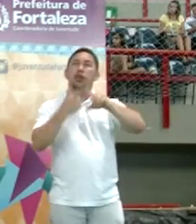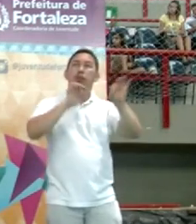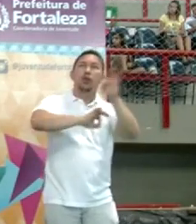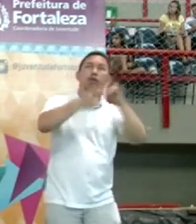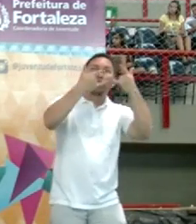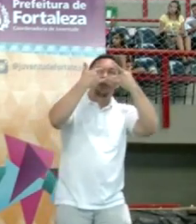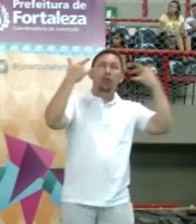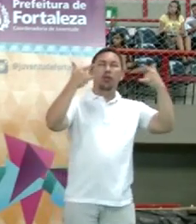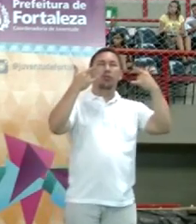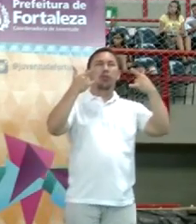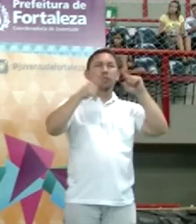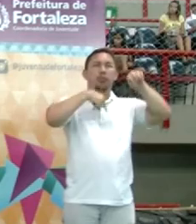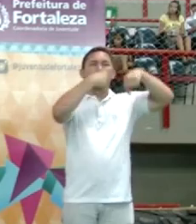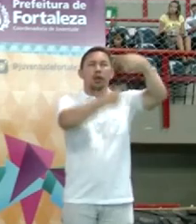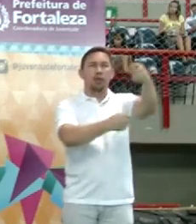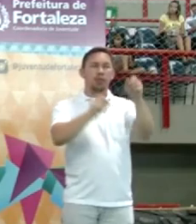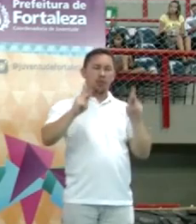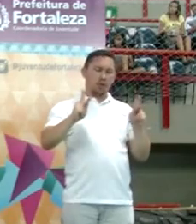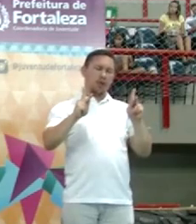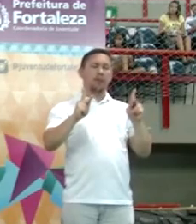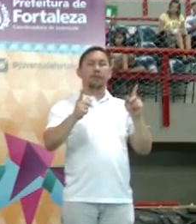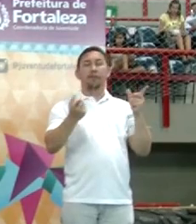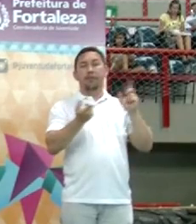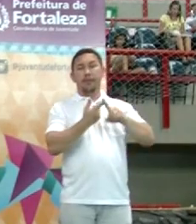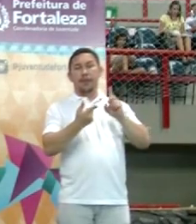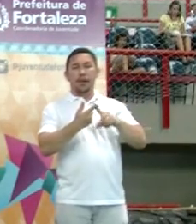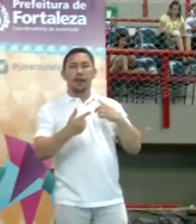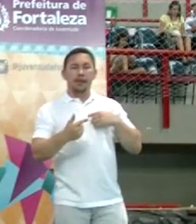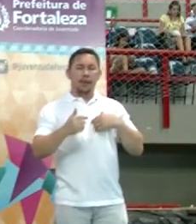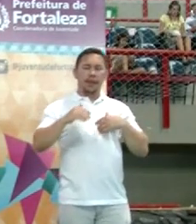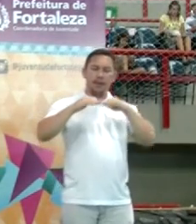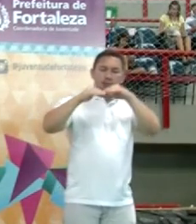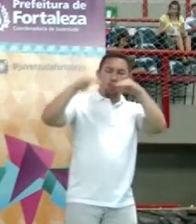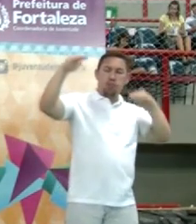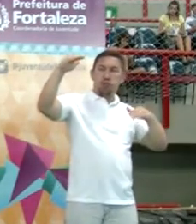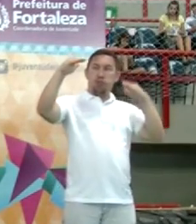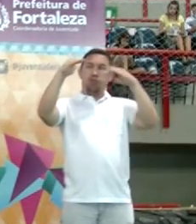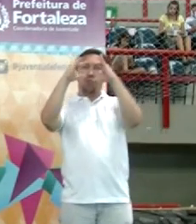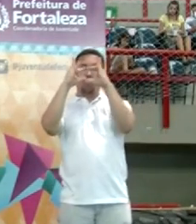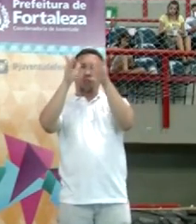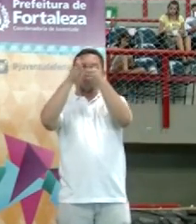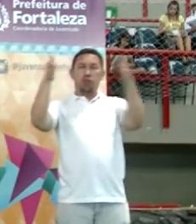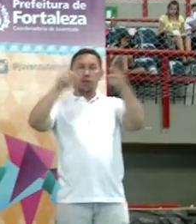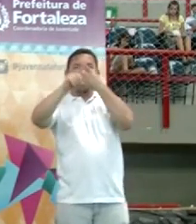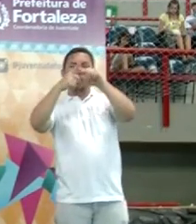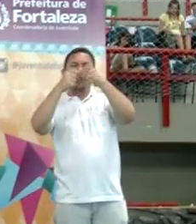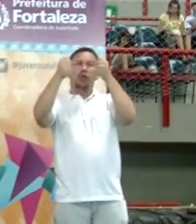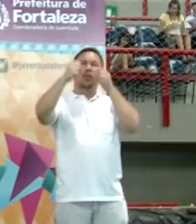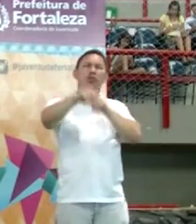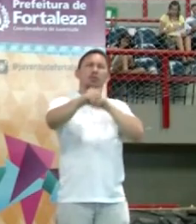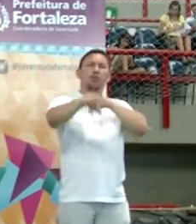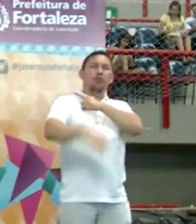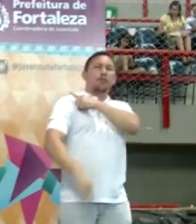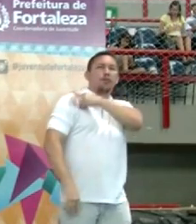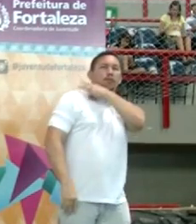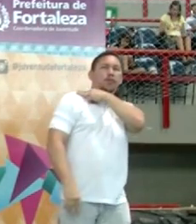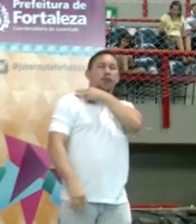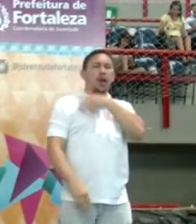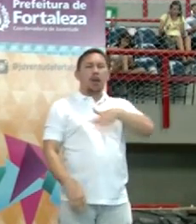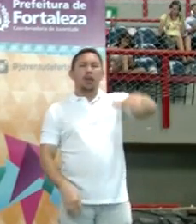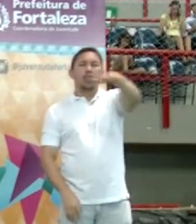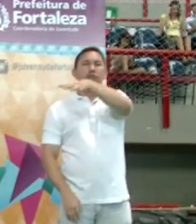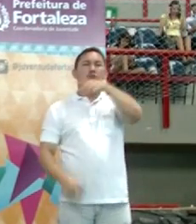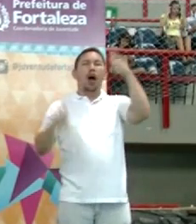para quando a gente voltar, tá? Essa alta Idade Média que a gente vê nos livros de ensino médio, ela se refere à